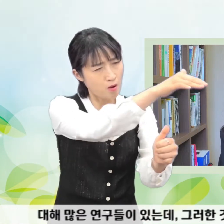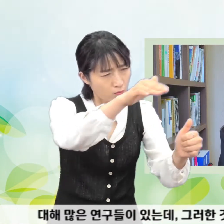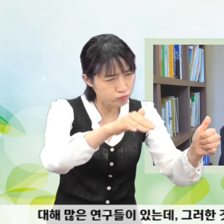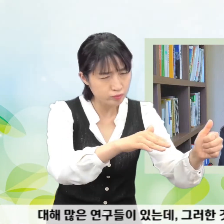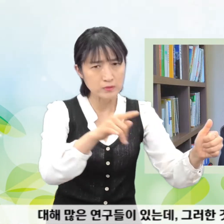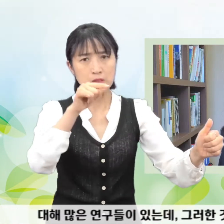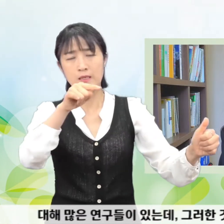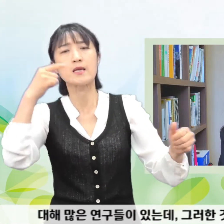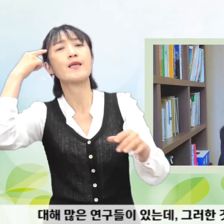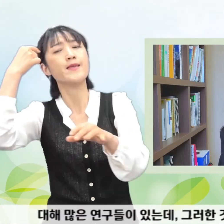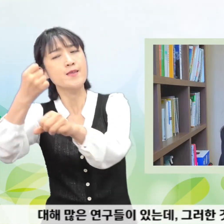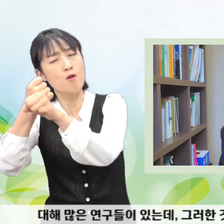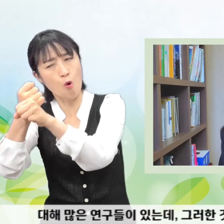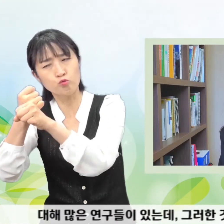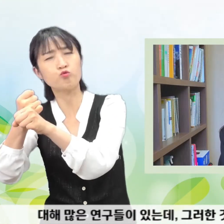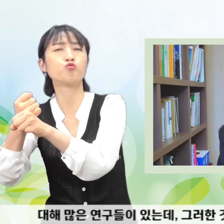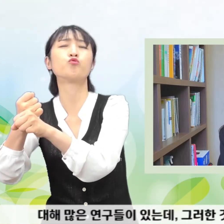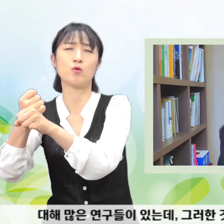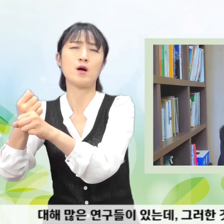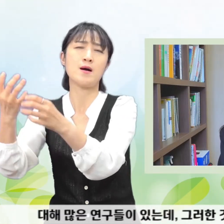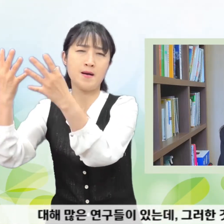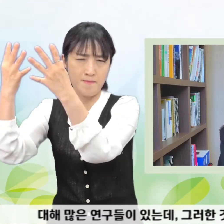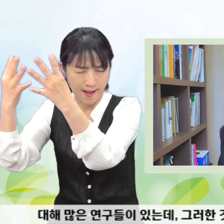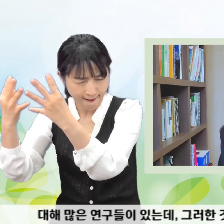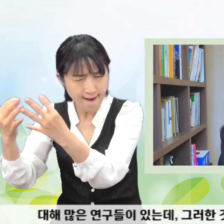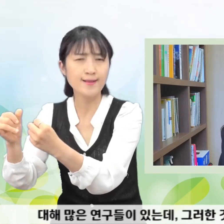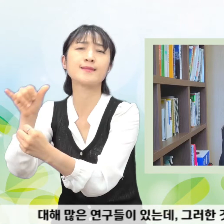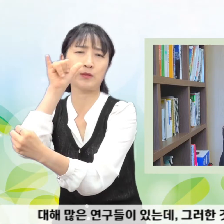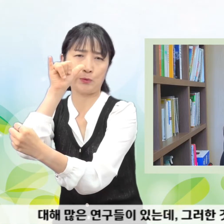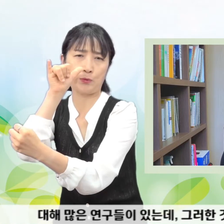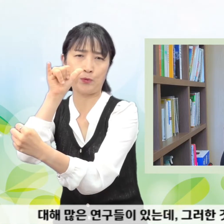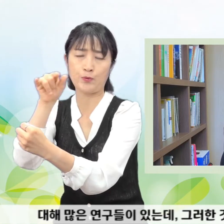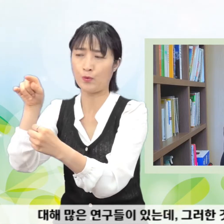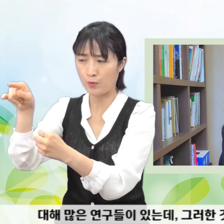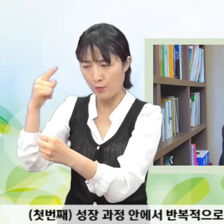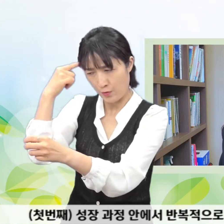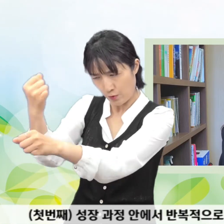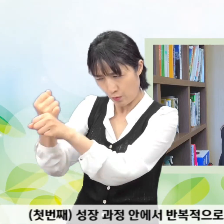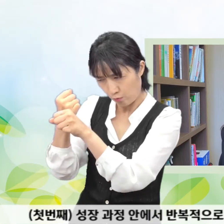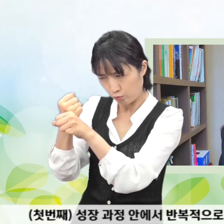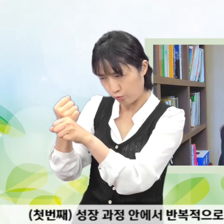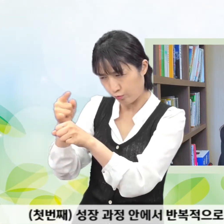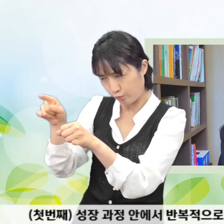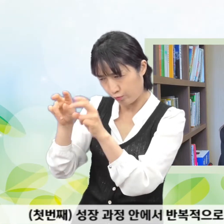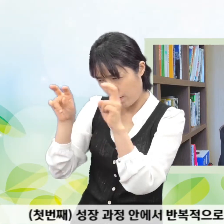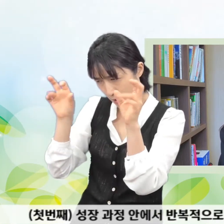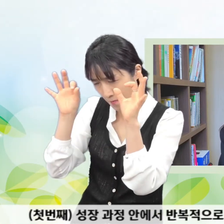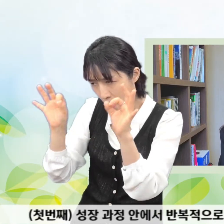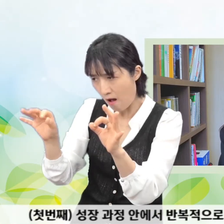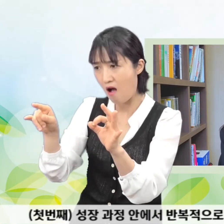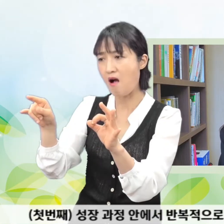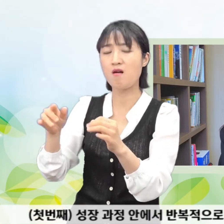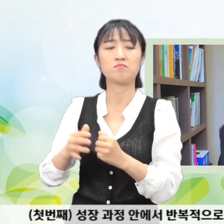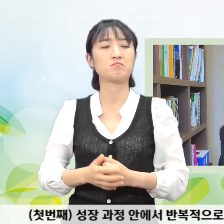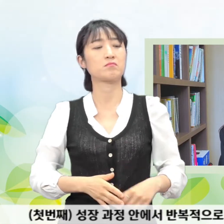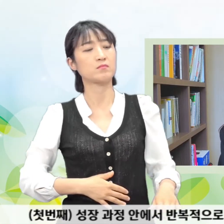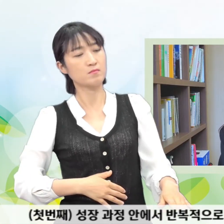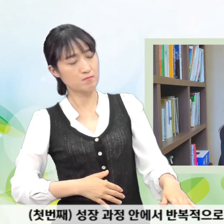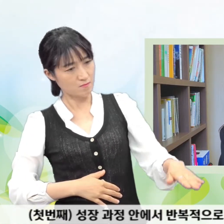많은 연구들이 이루어졌겠죠. 그런 것들을 이렇게 종합해 봤을 때 성장 과정 안에서